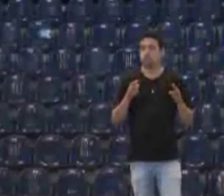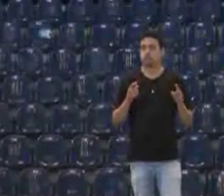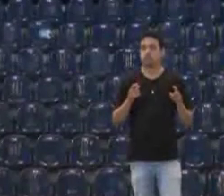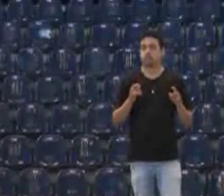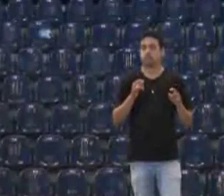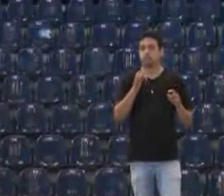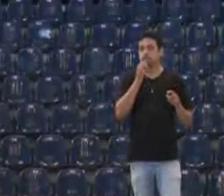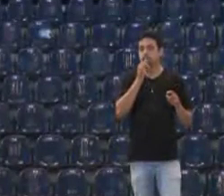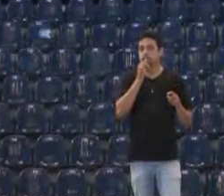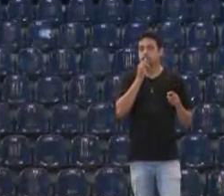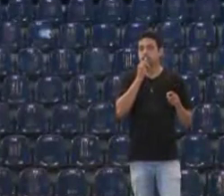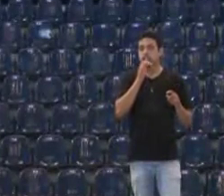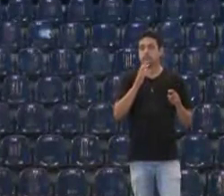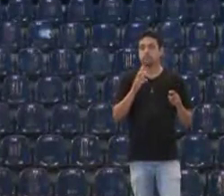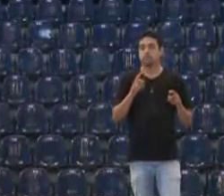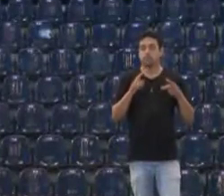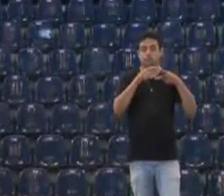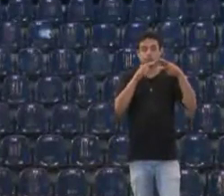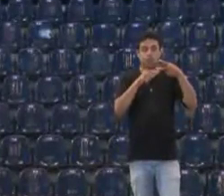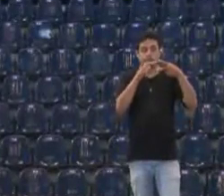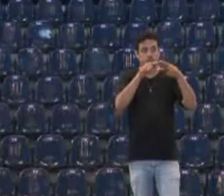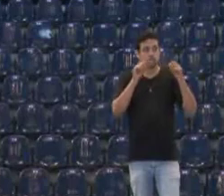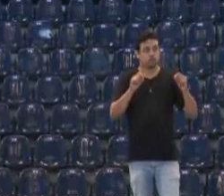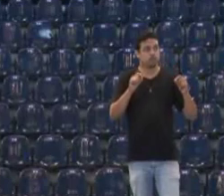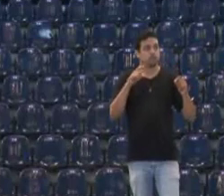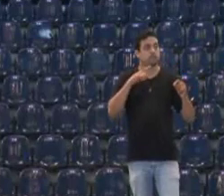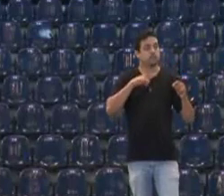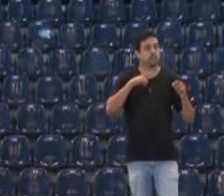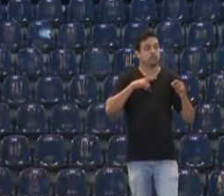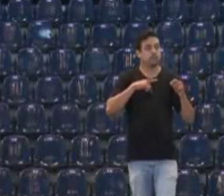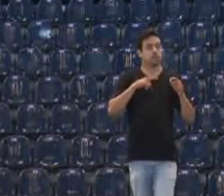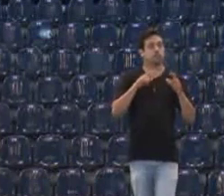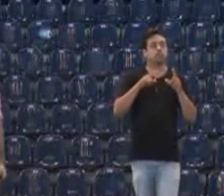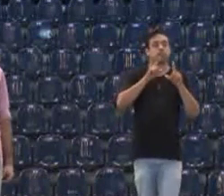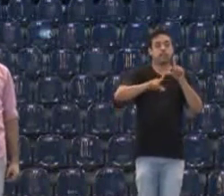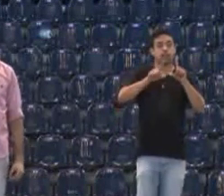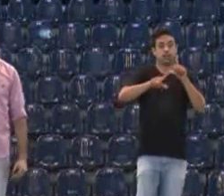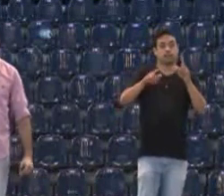Pessoal, então nós temos aqui 2 soluções. Primeiro, caderno de caligrafia.